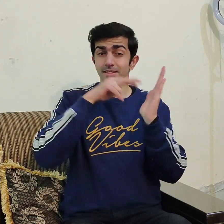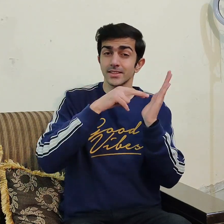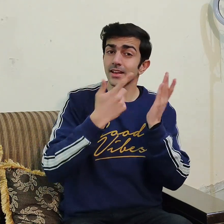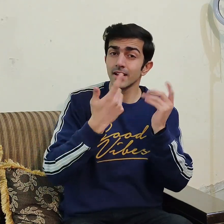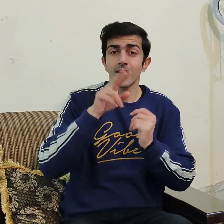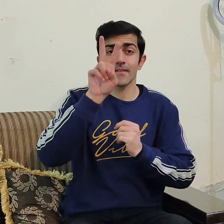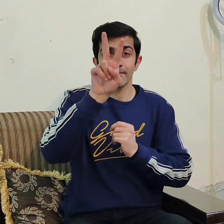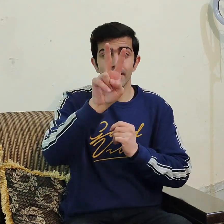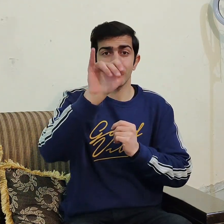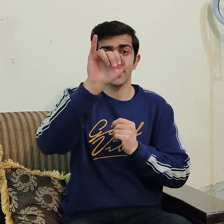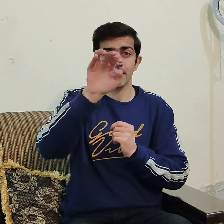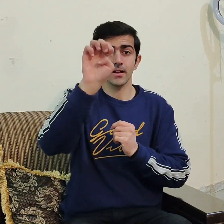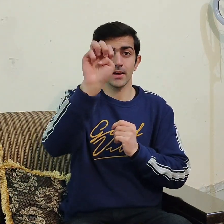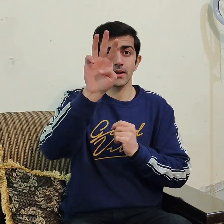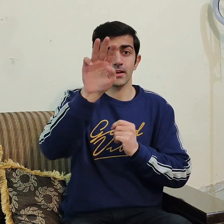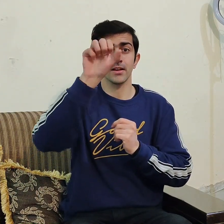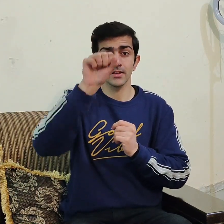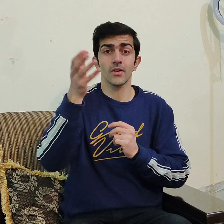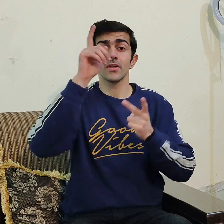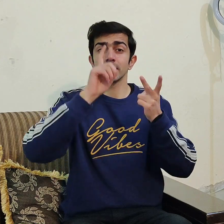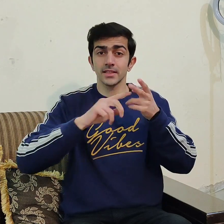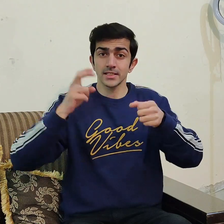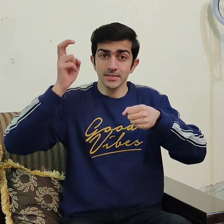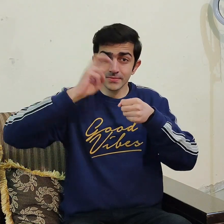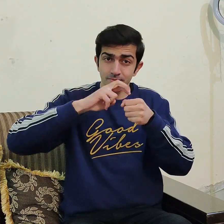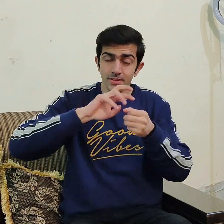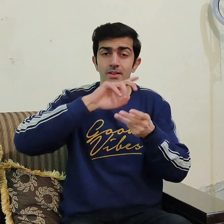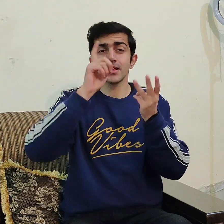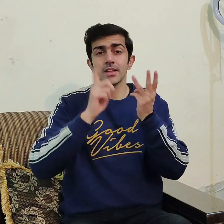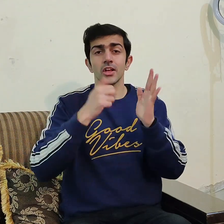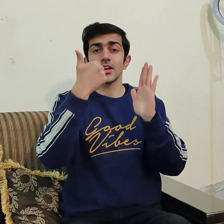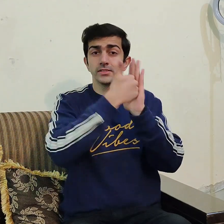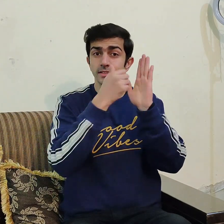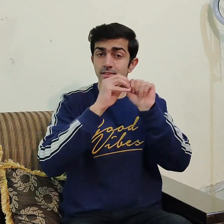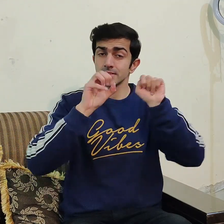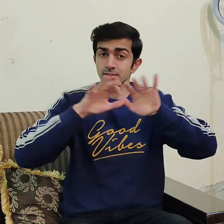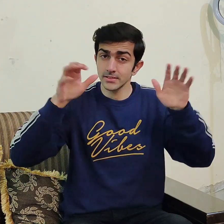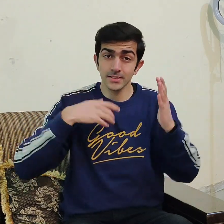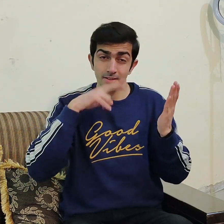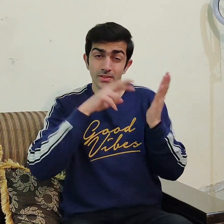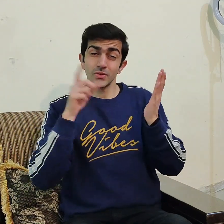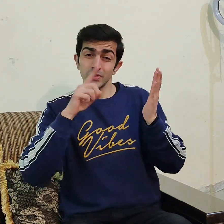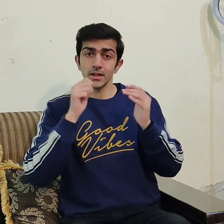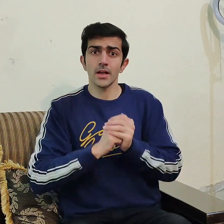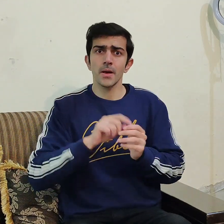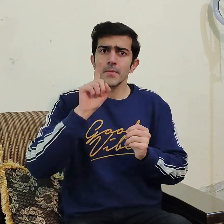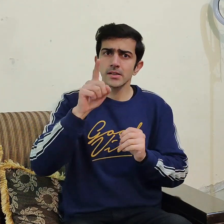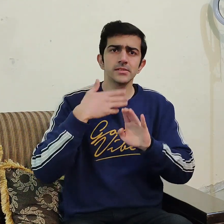रहा होता हूँ कि कितने व्यूज़ हुए हैं एंड कितने सब्सक्राइबर हुए हैं, लाइक कमेंट्स एंड से शेयर, ये सब देख रहा